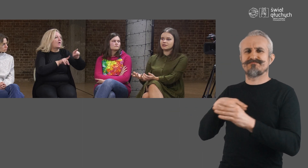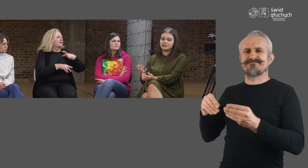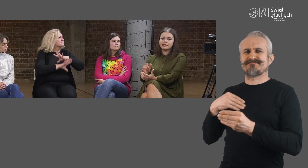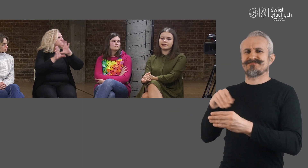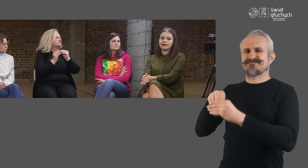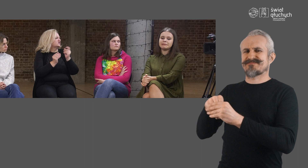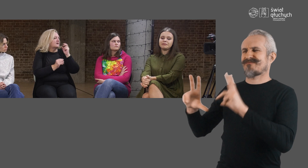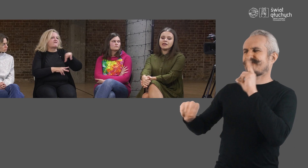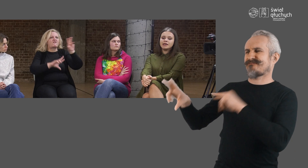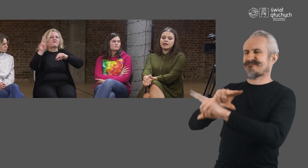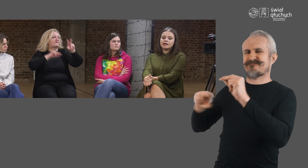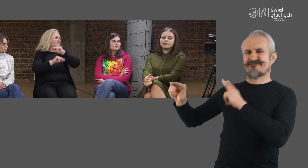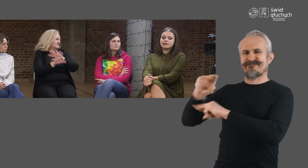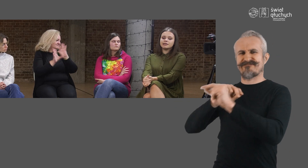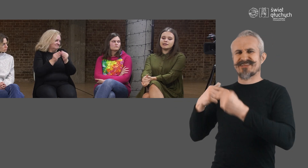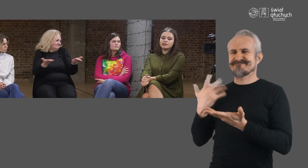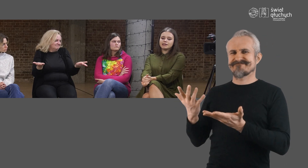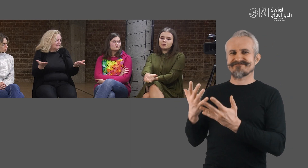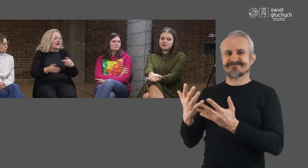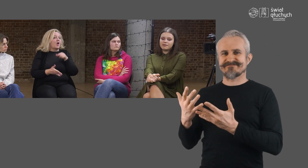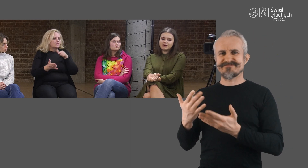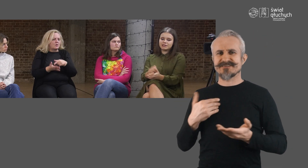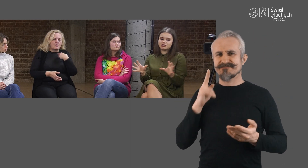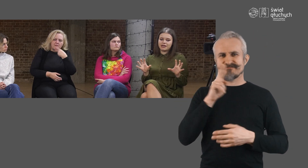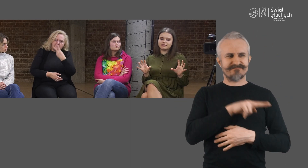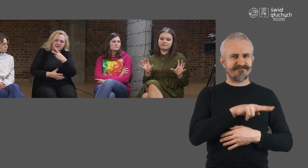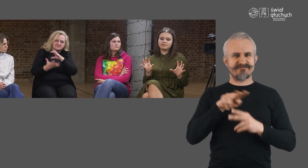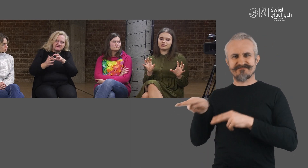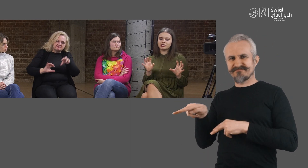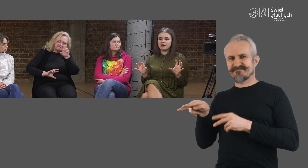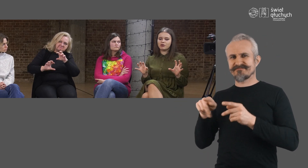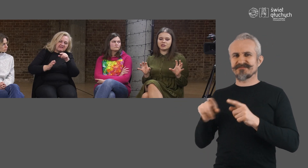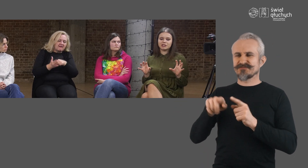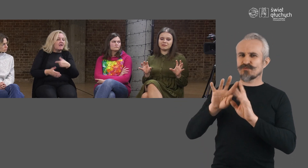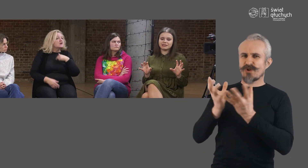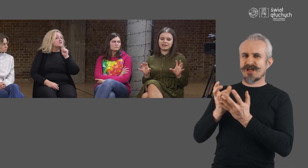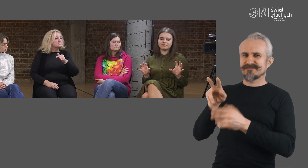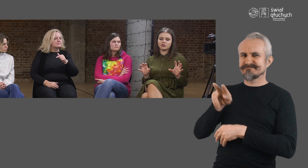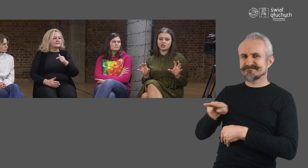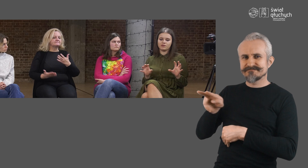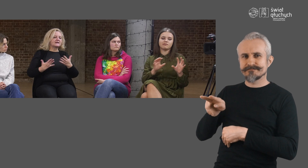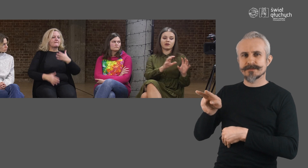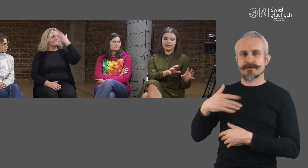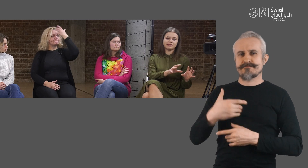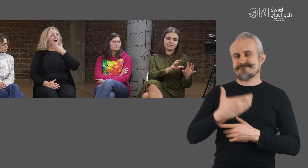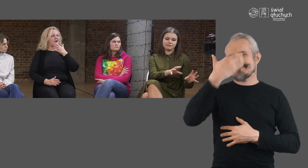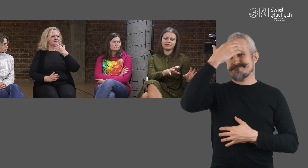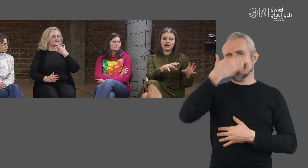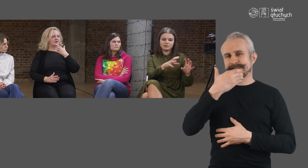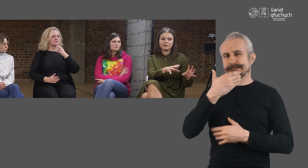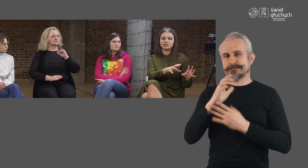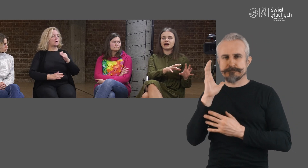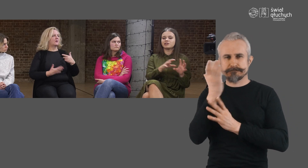słyszące, wszyscy gadali. I tak obserwowałam ten świat. Jak trzeba było przebrać maskę do szkoły,